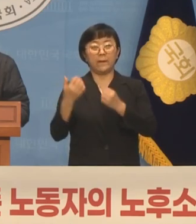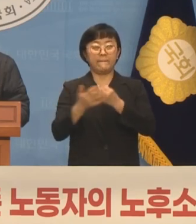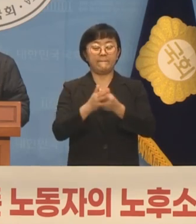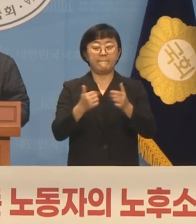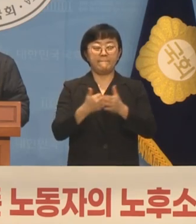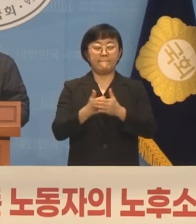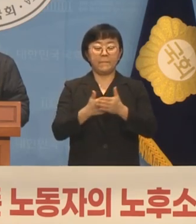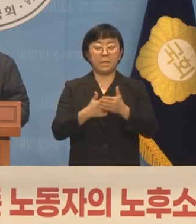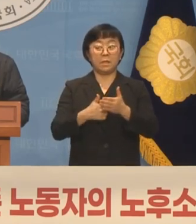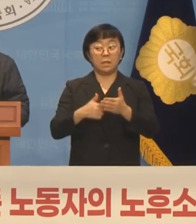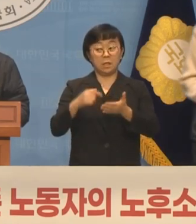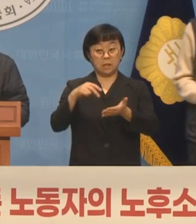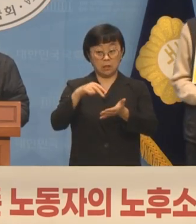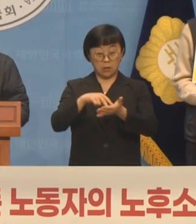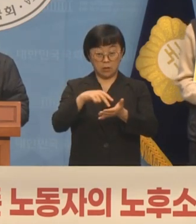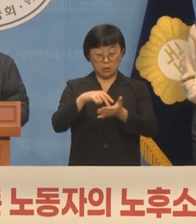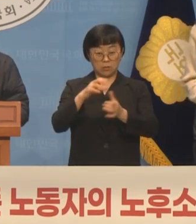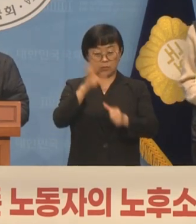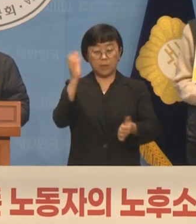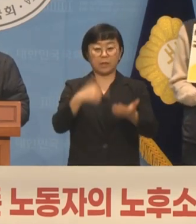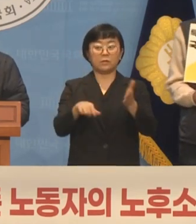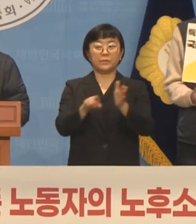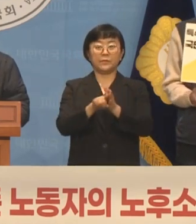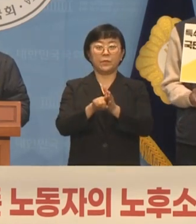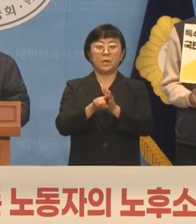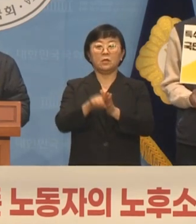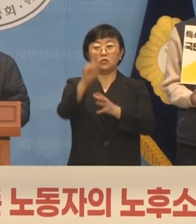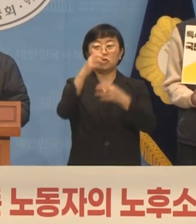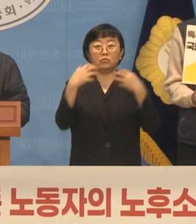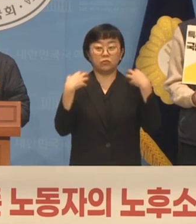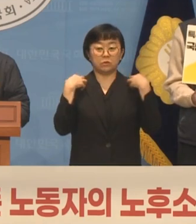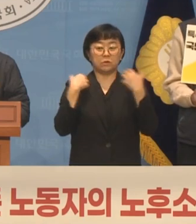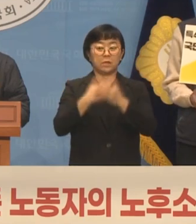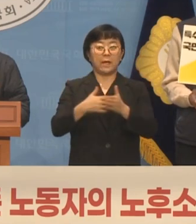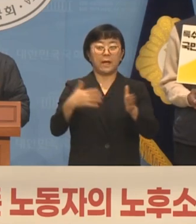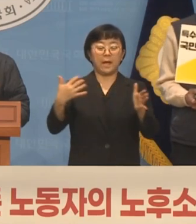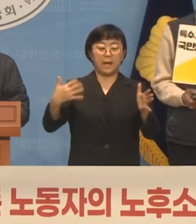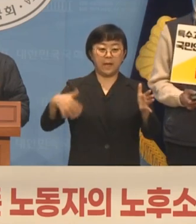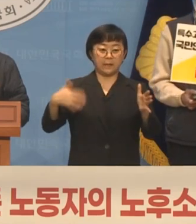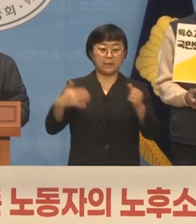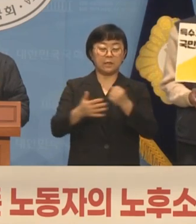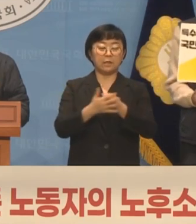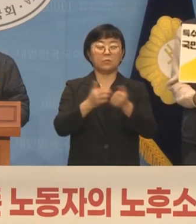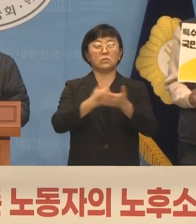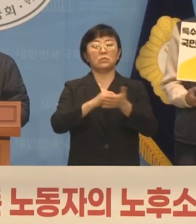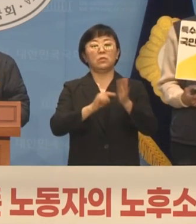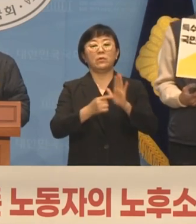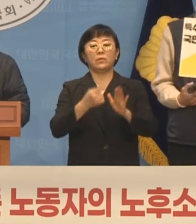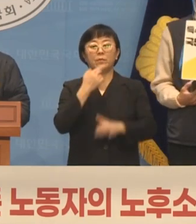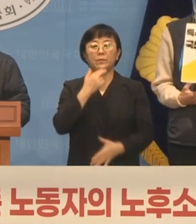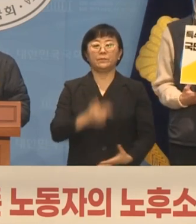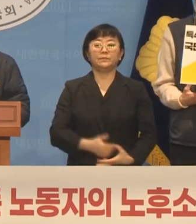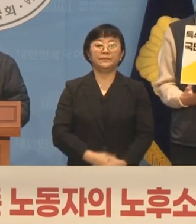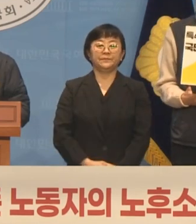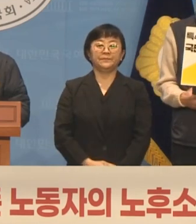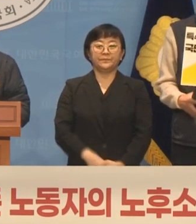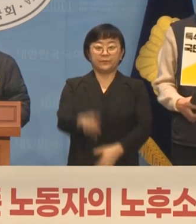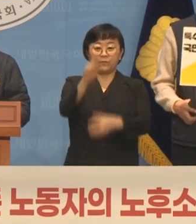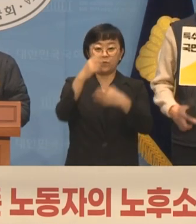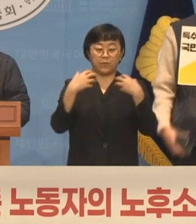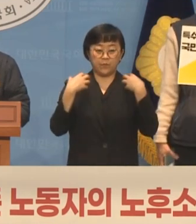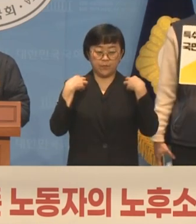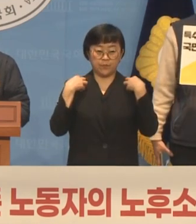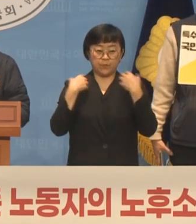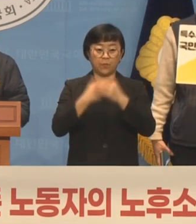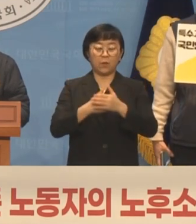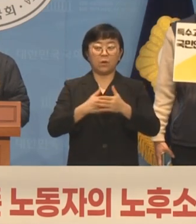의견이 수렴되었다고 함에도 불구하고 정부는 아직 이렇다 할 조치를 내놓지 않고 있습니다. 정부는